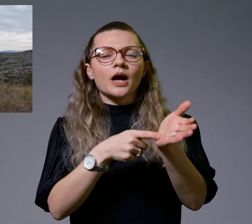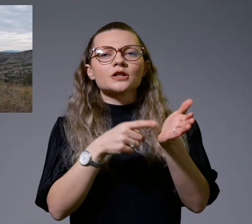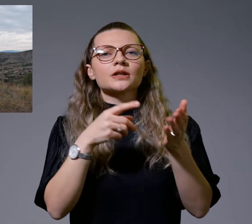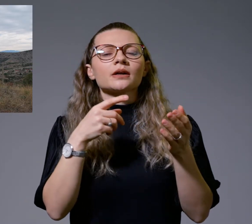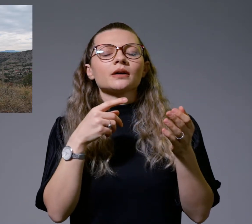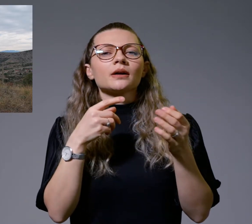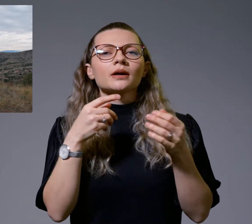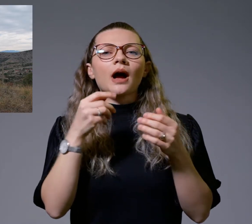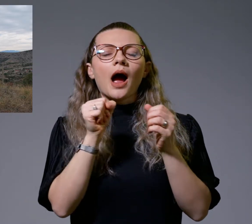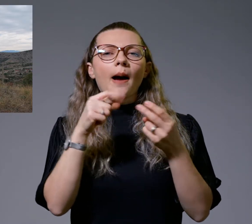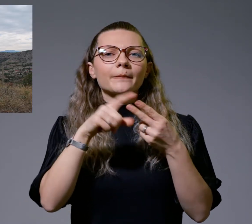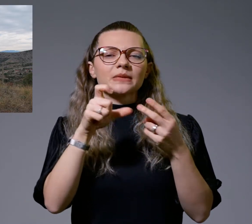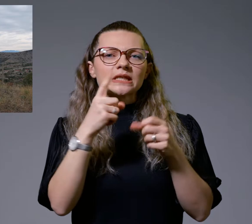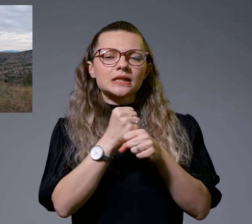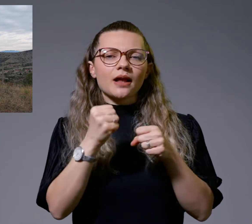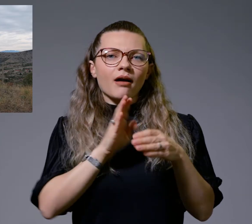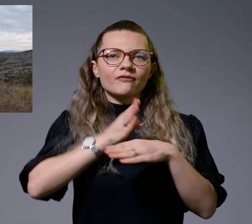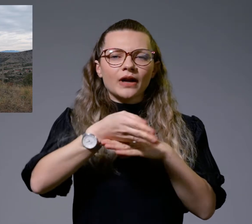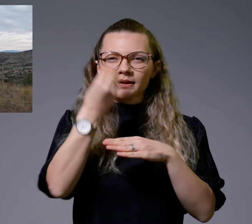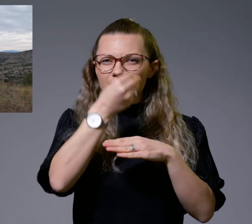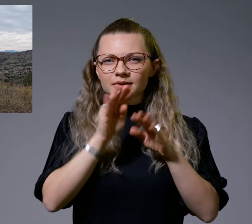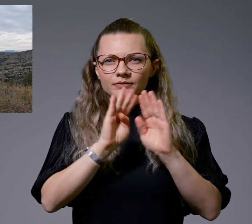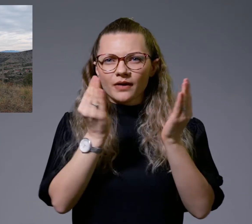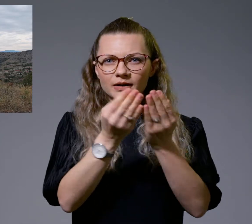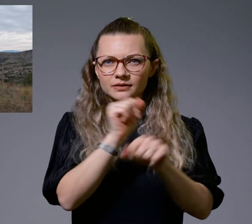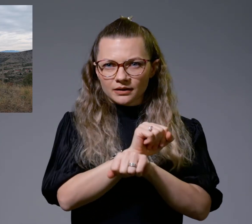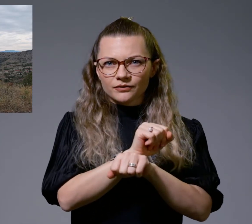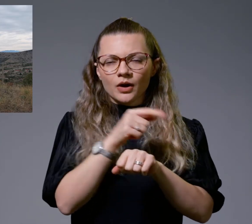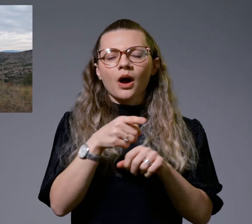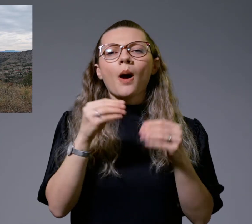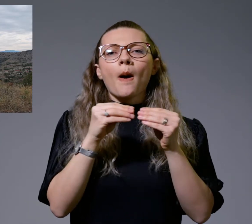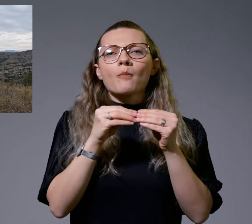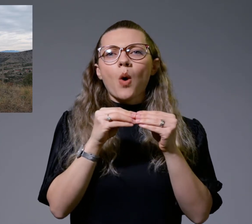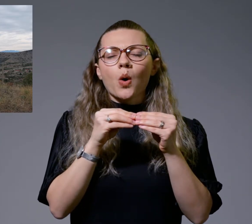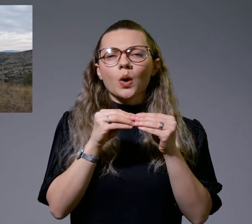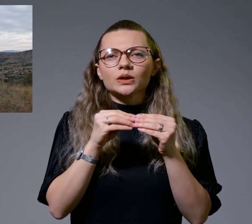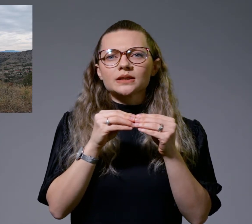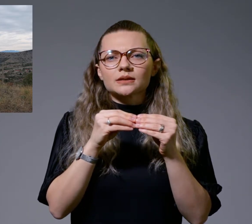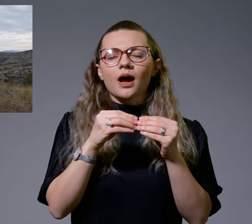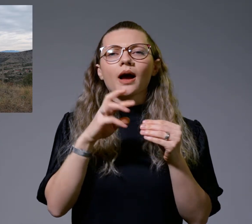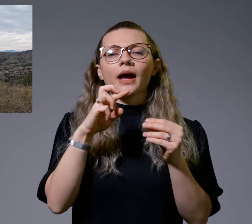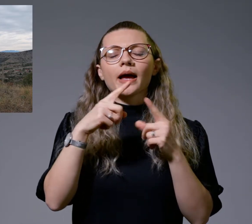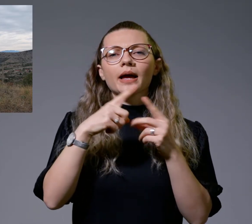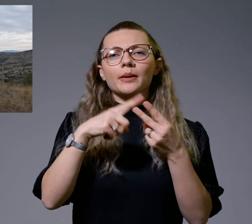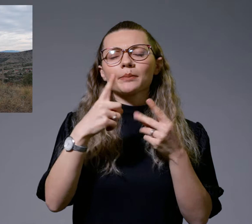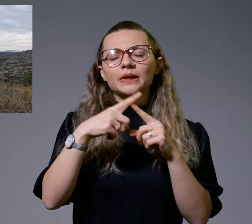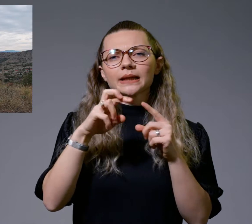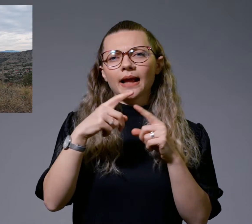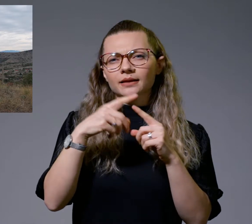апсидата, во олтарниот простор, позната како Богородица со епитетот Платитера,